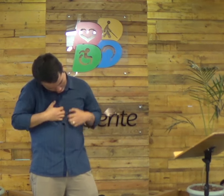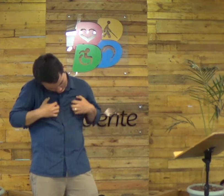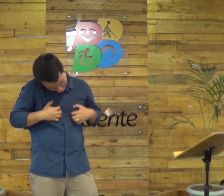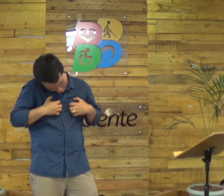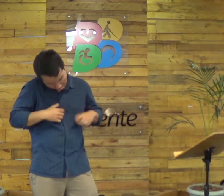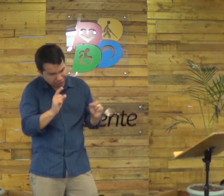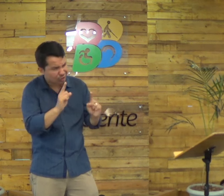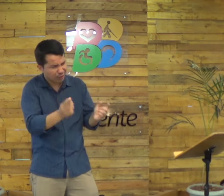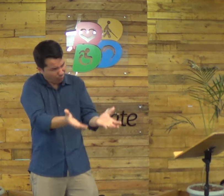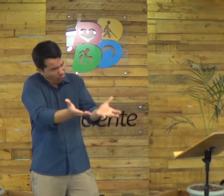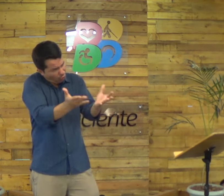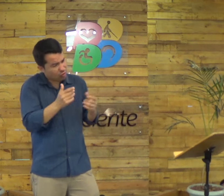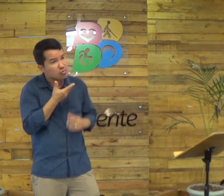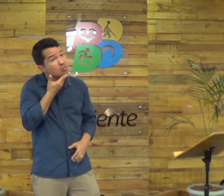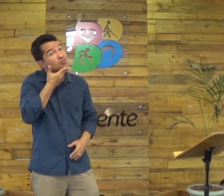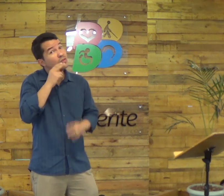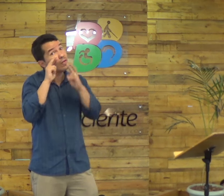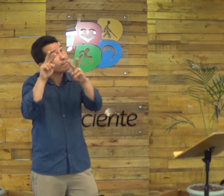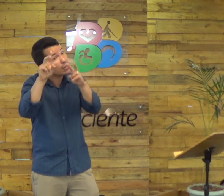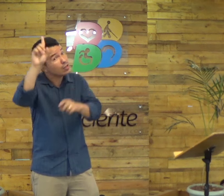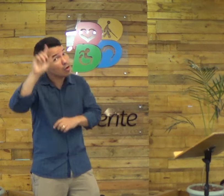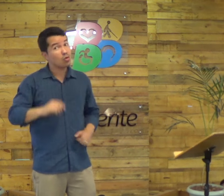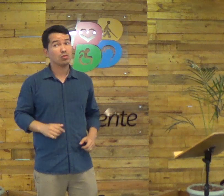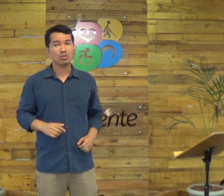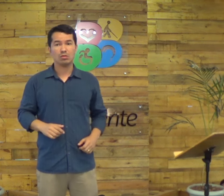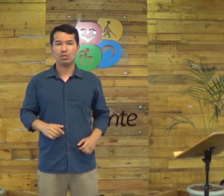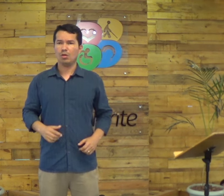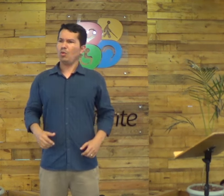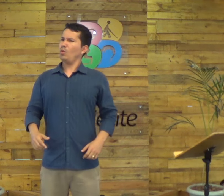olha para Deus, não fica dando para você, tá, olha para Deus, não,